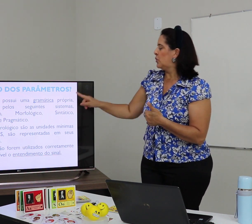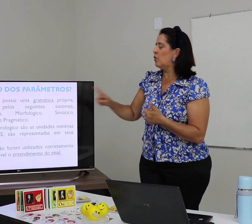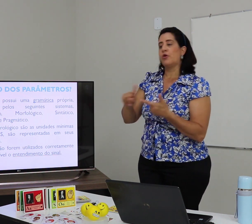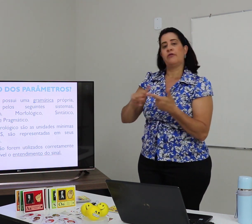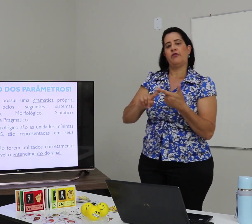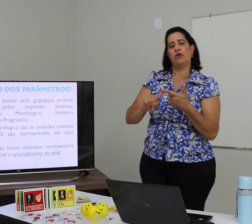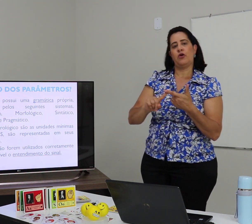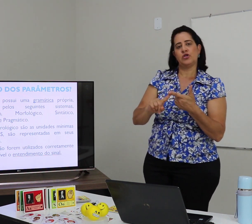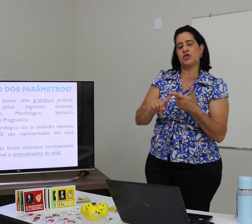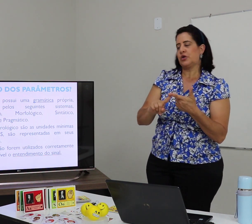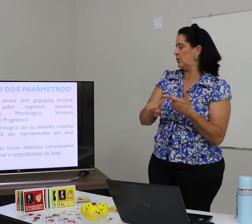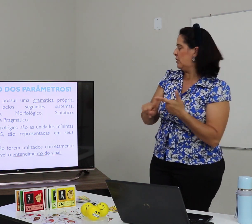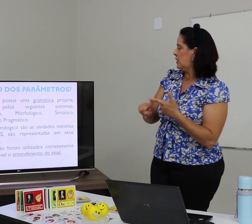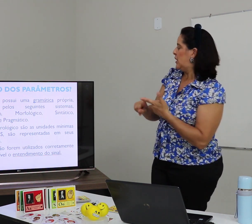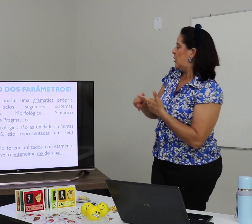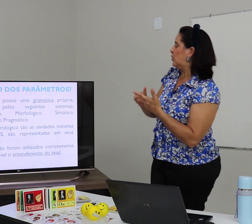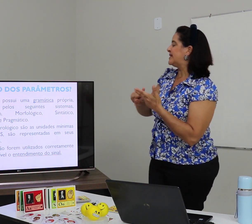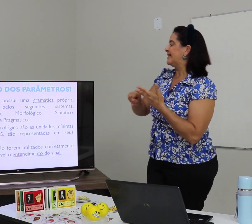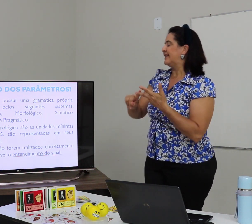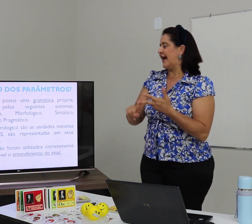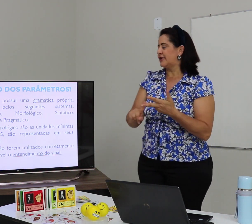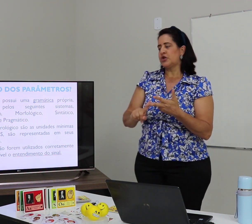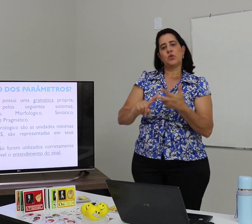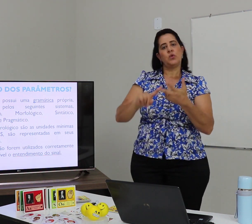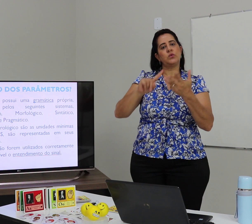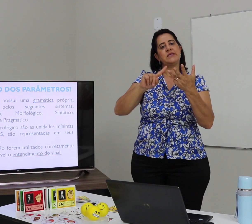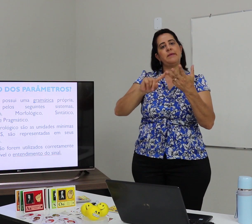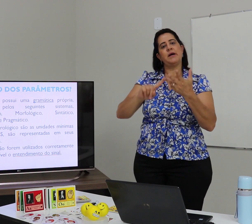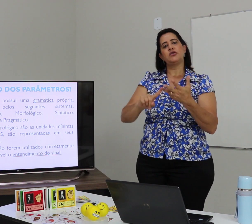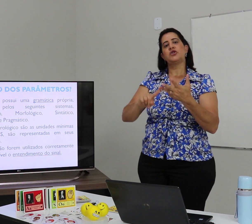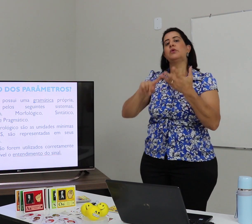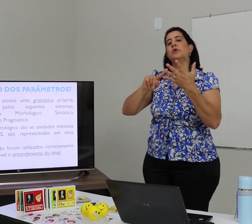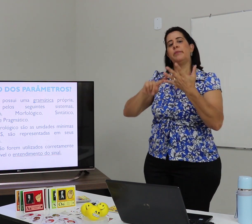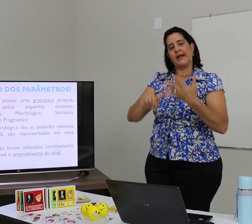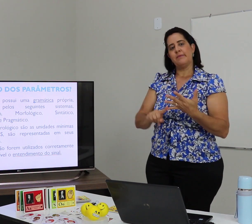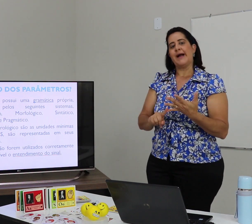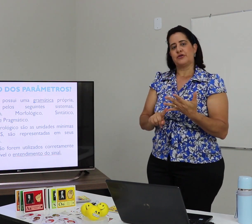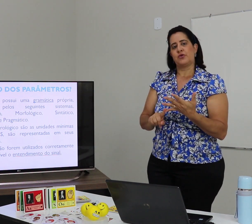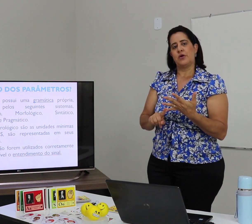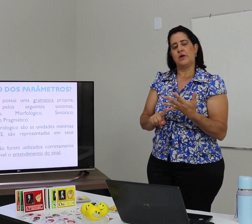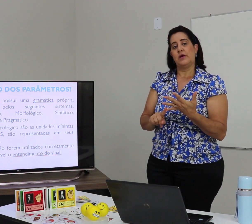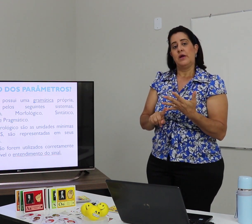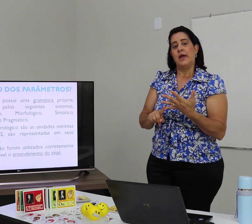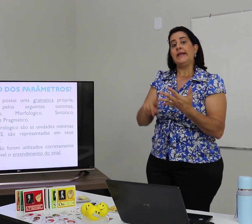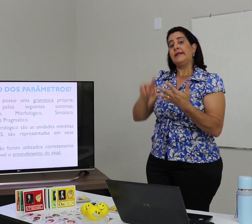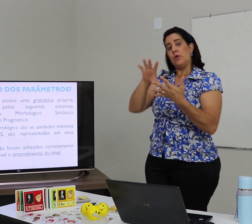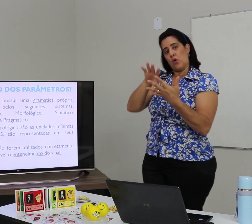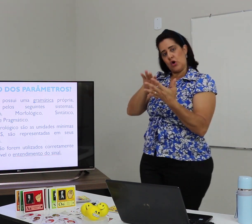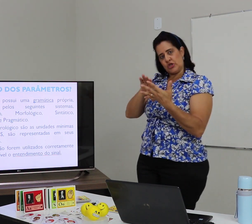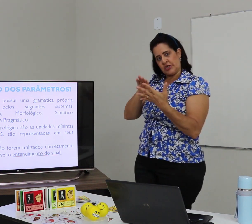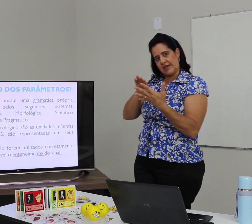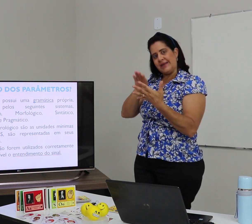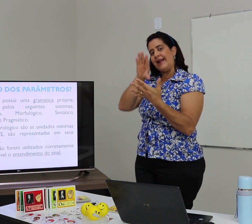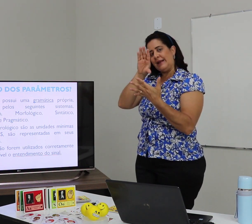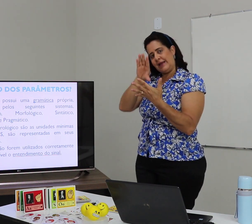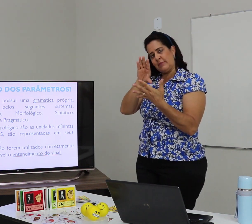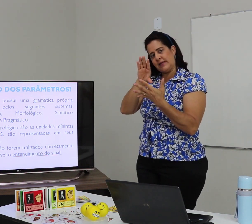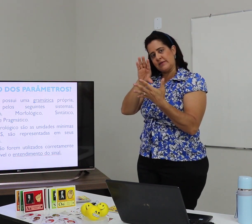o morfológico, o sintático, o semântico e o pragmático. Então hoje, na Libras, nós